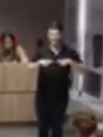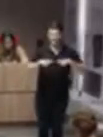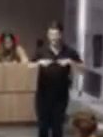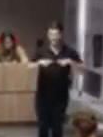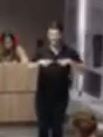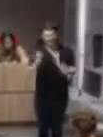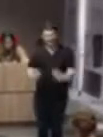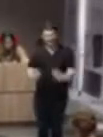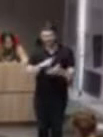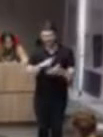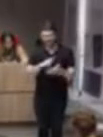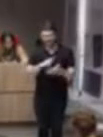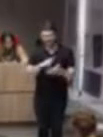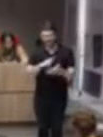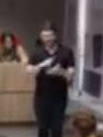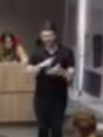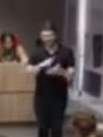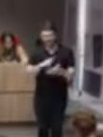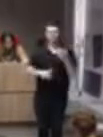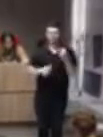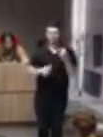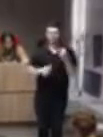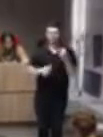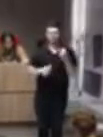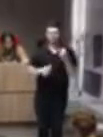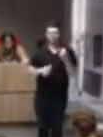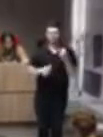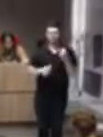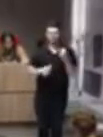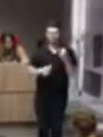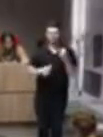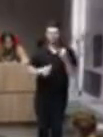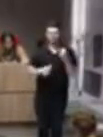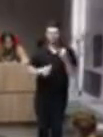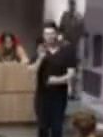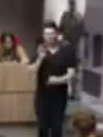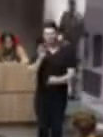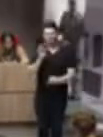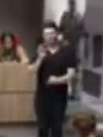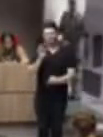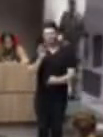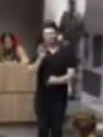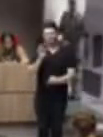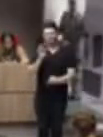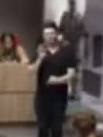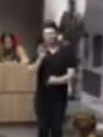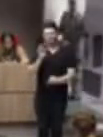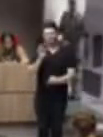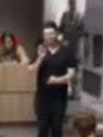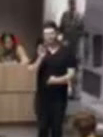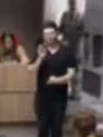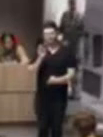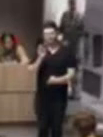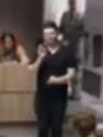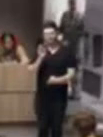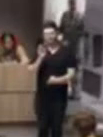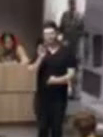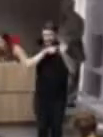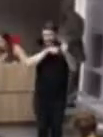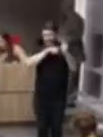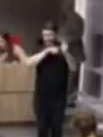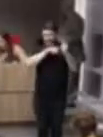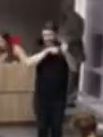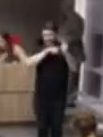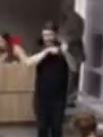documento muito bem consolidado do ponto de vista jurídico, né? O fato é que, em decorrência da inspeção nacional,